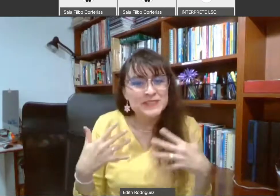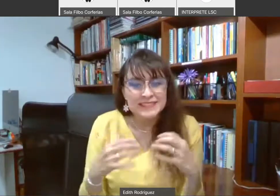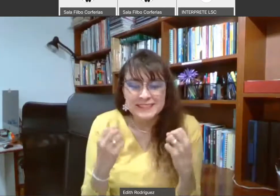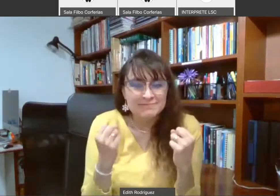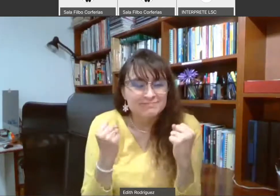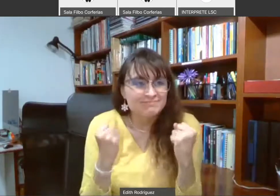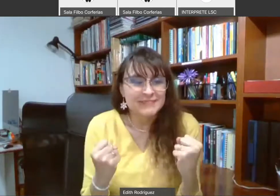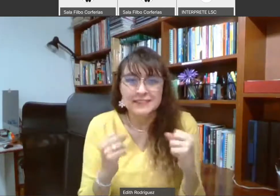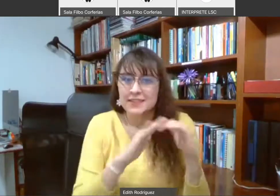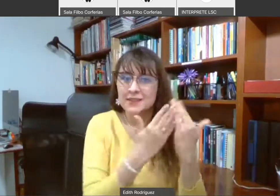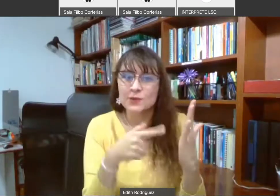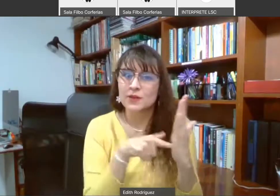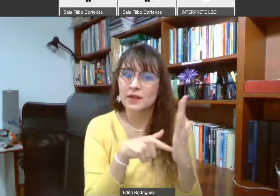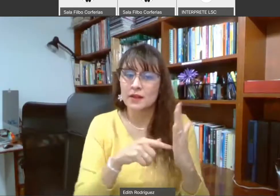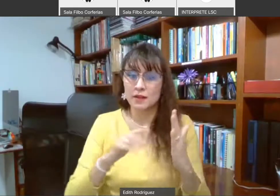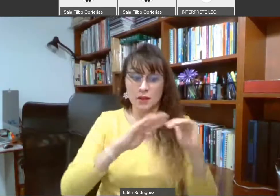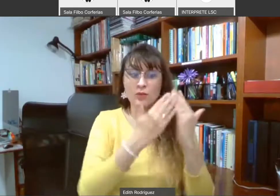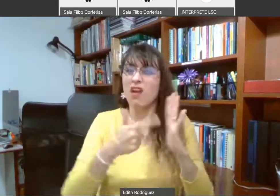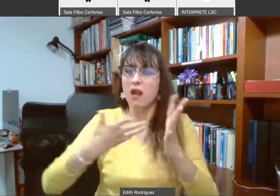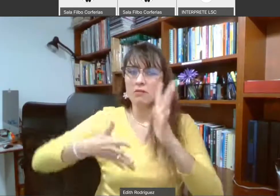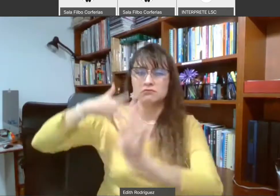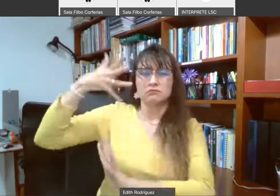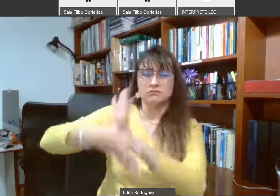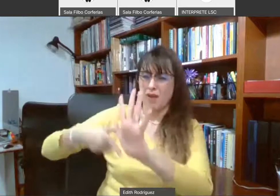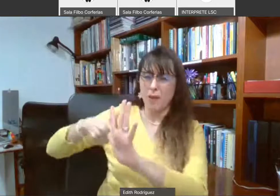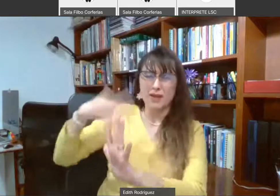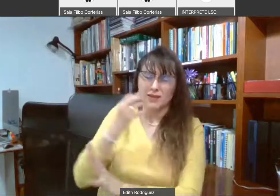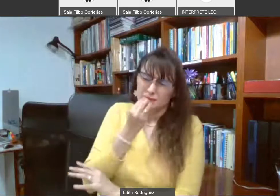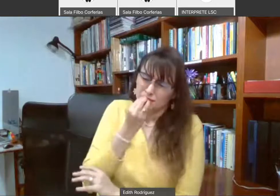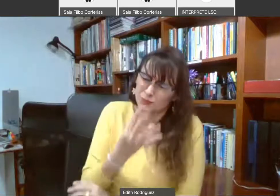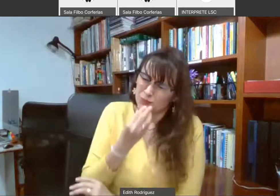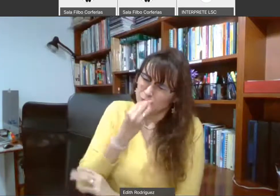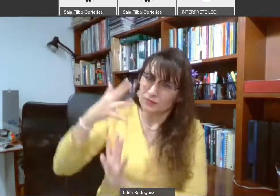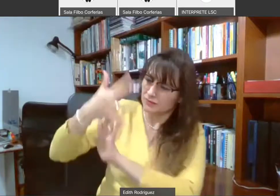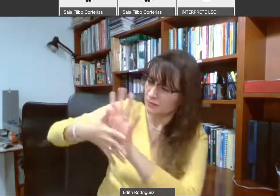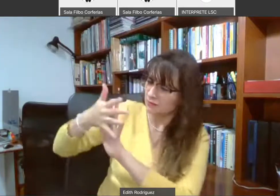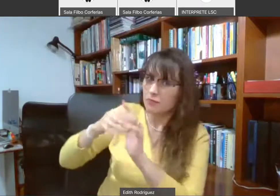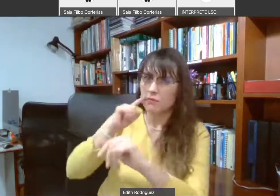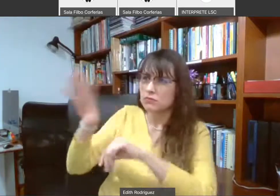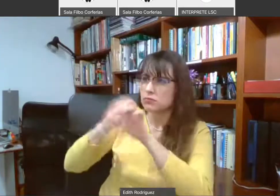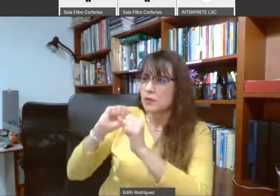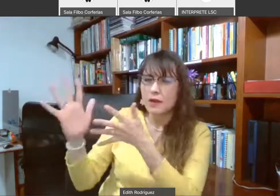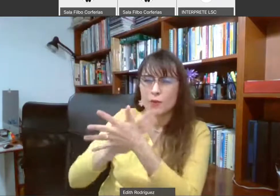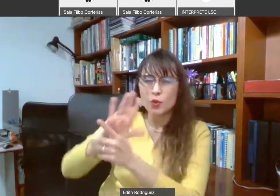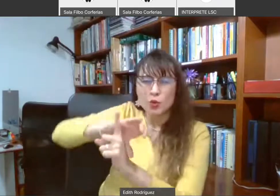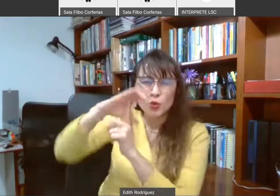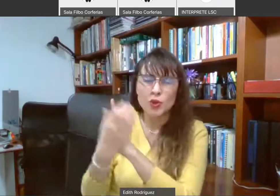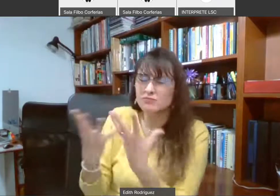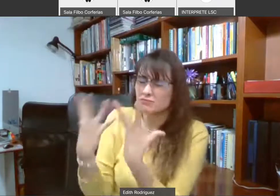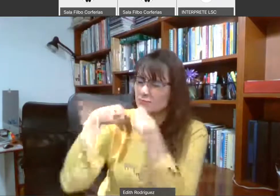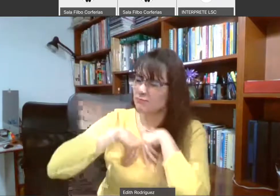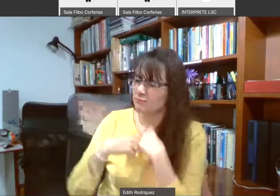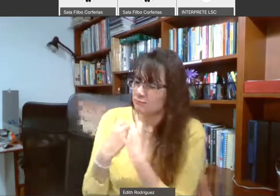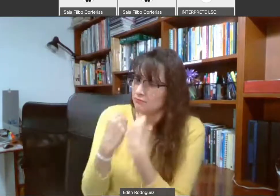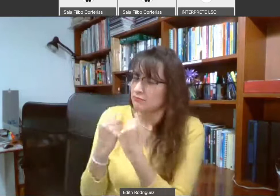algo maravilloso, es algo que no puedo explicarlo, porque la literatura, y más en lengua de